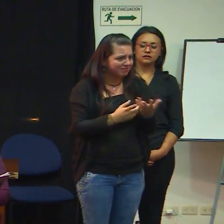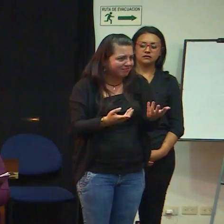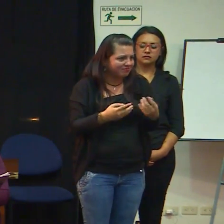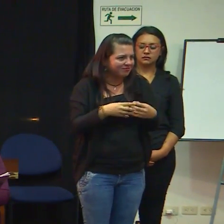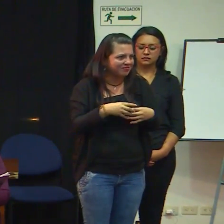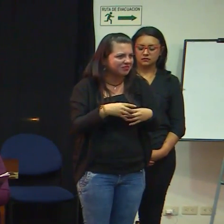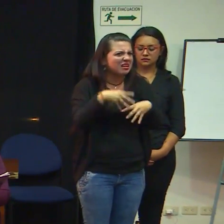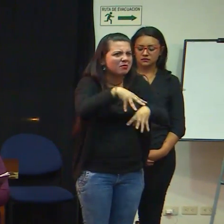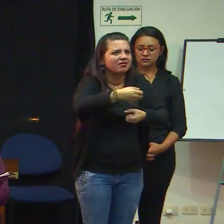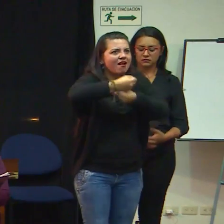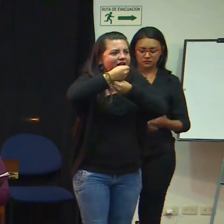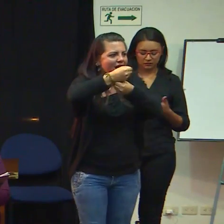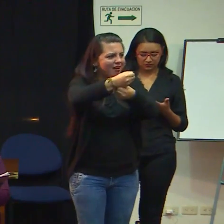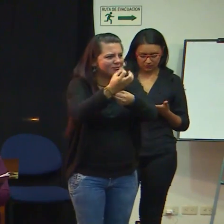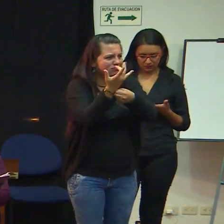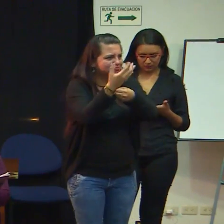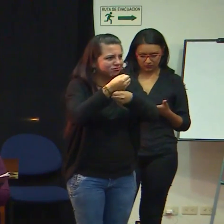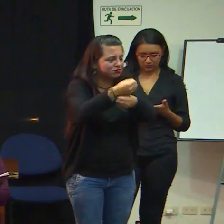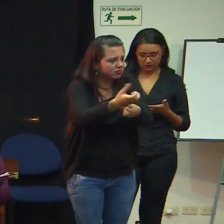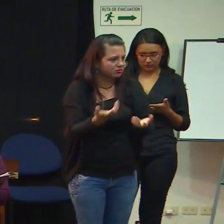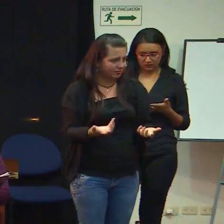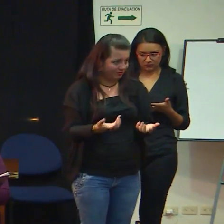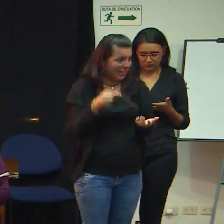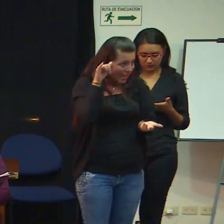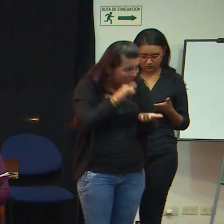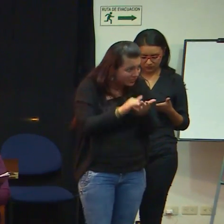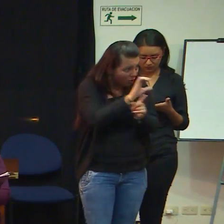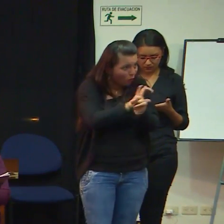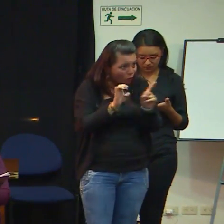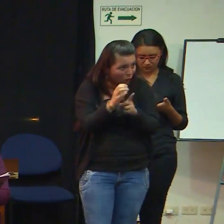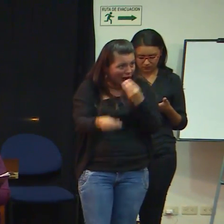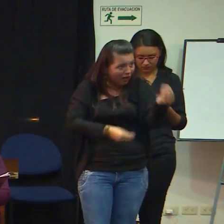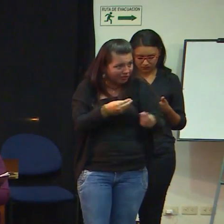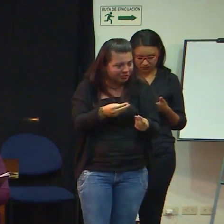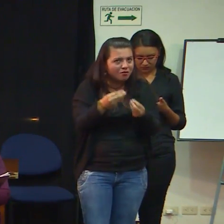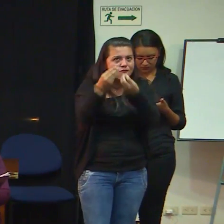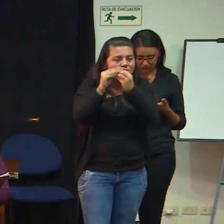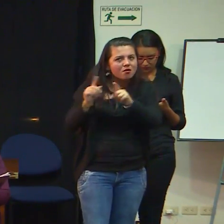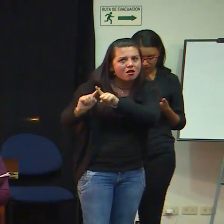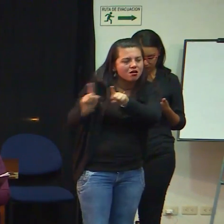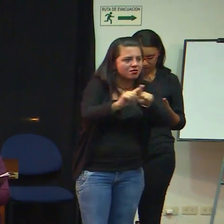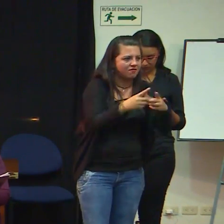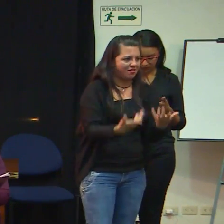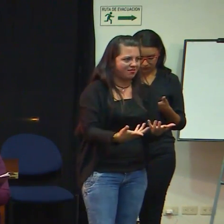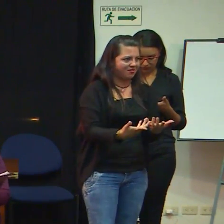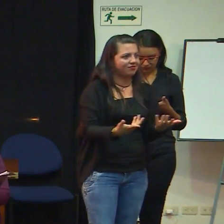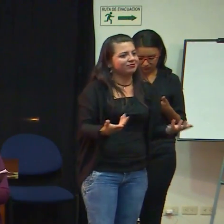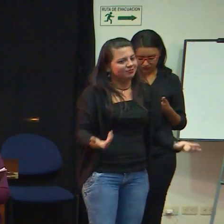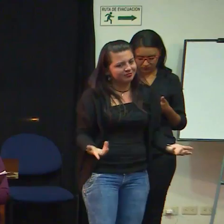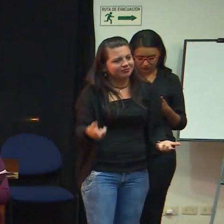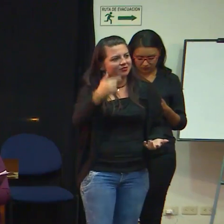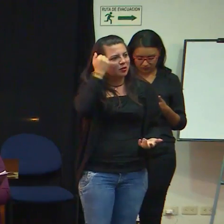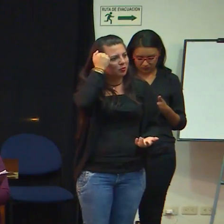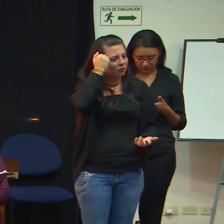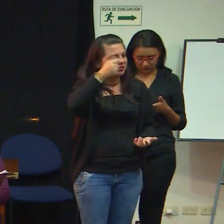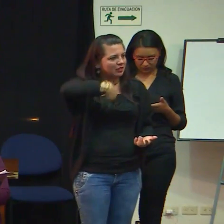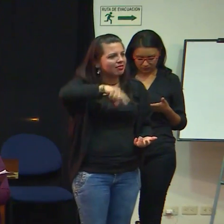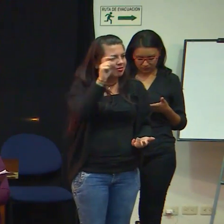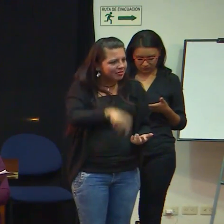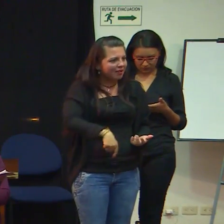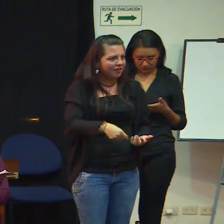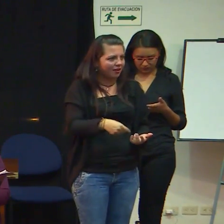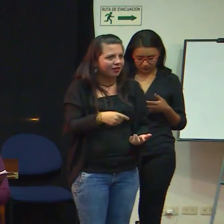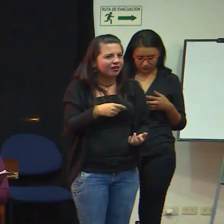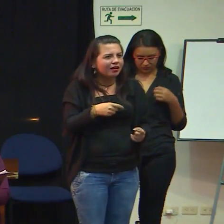una marcha de antorchas. Entonces, esas dinámicas son culturales, las hacemos de diferentes formas. Entonces, los docentes tenemos que llevar